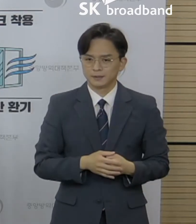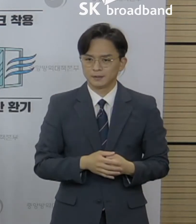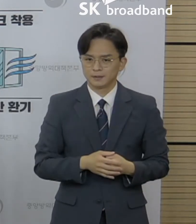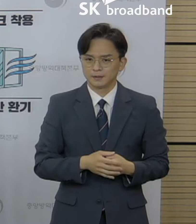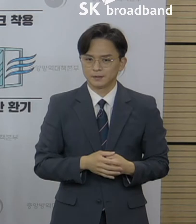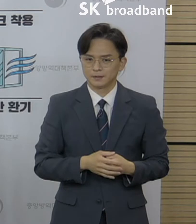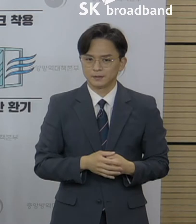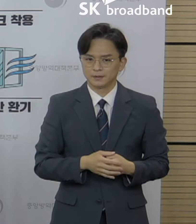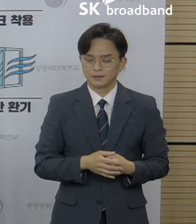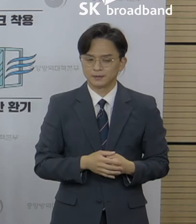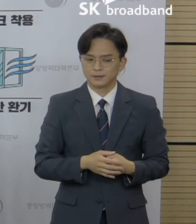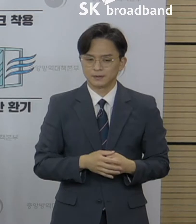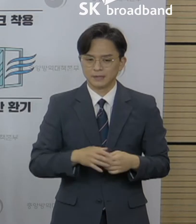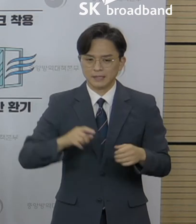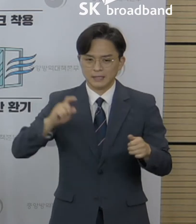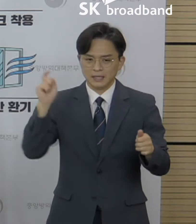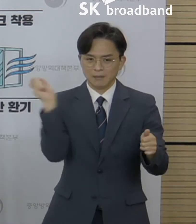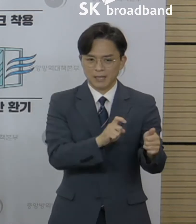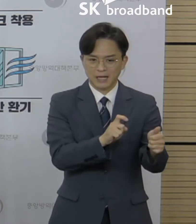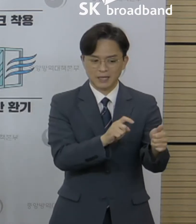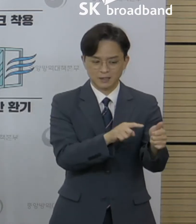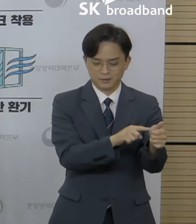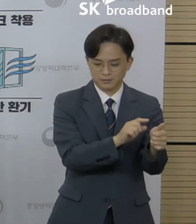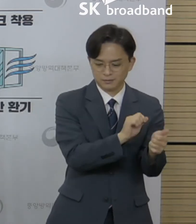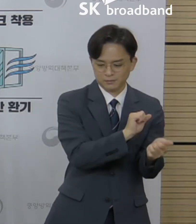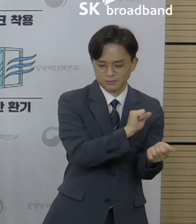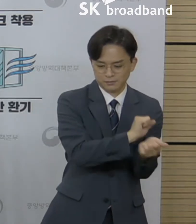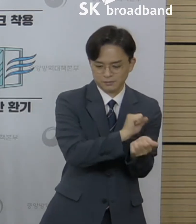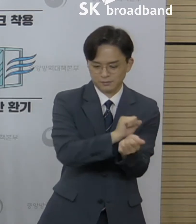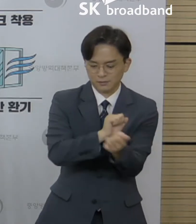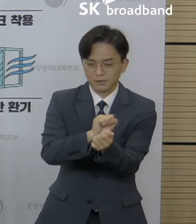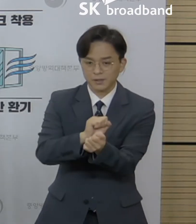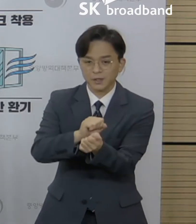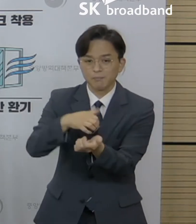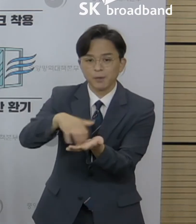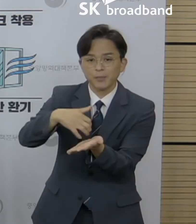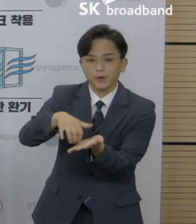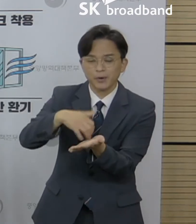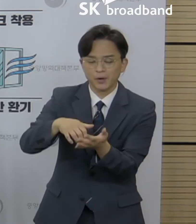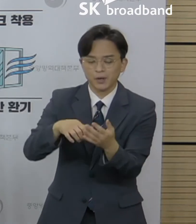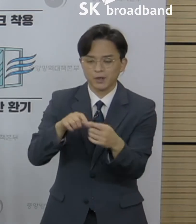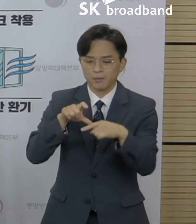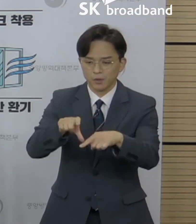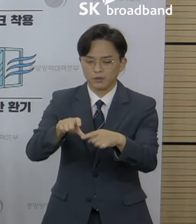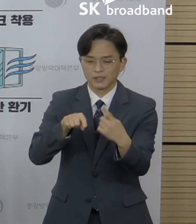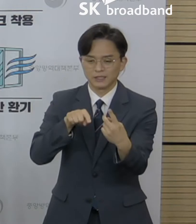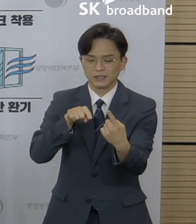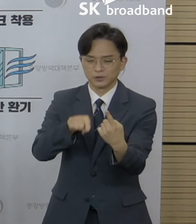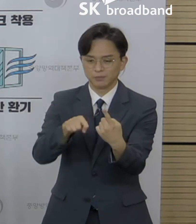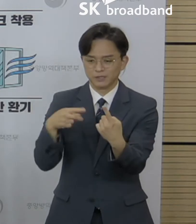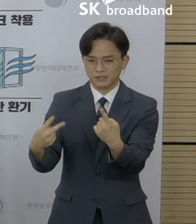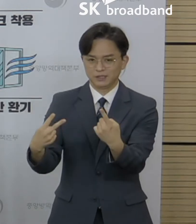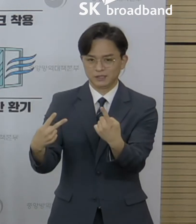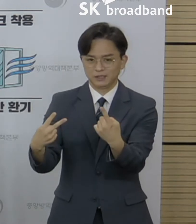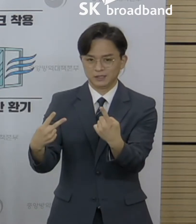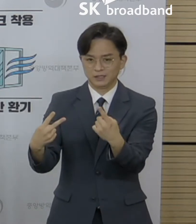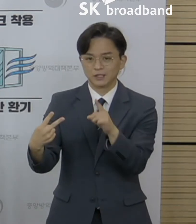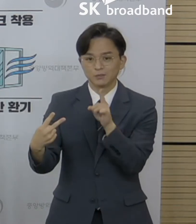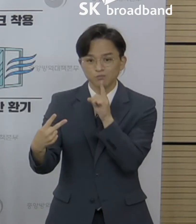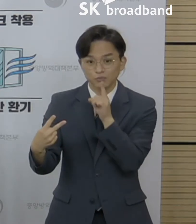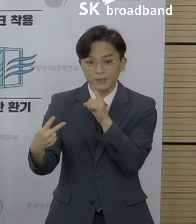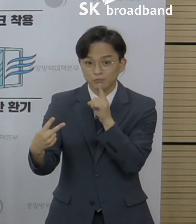기초재생산 지수가 1.2를 넘는다는 것은 예방접종 완료자가 지역사회에 적어도 20%